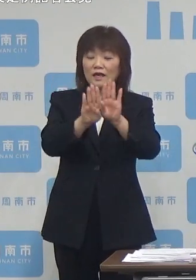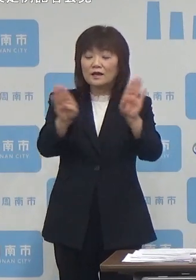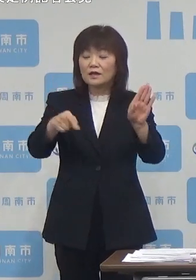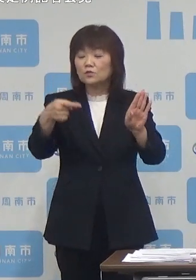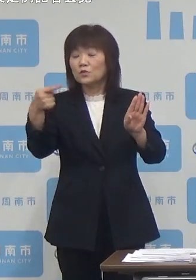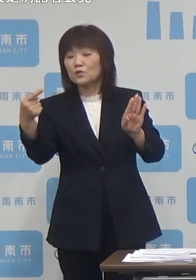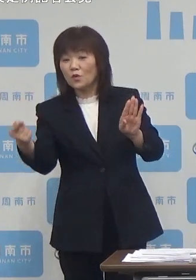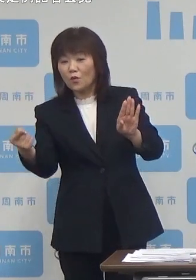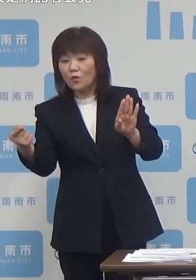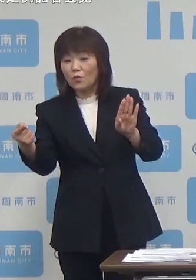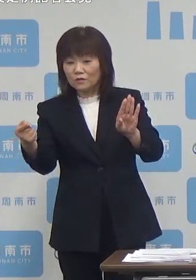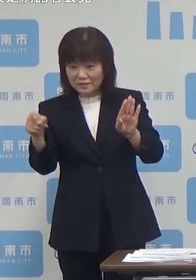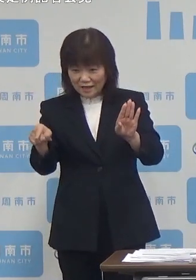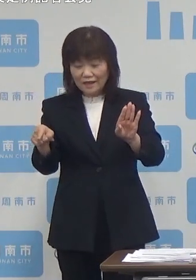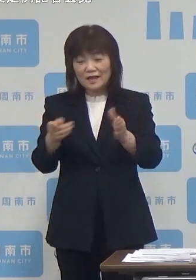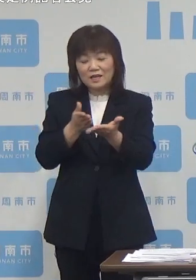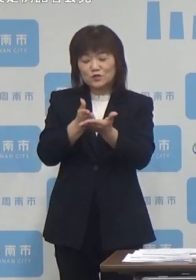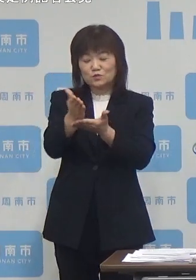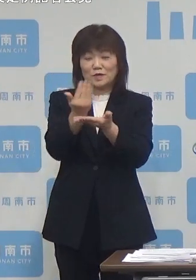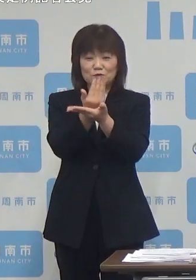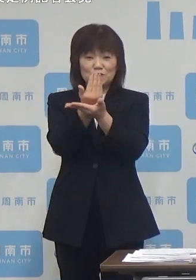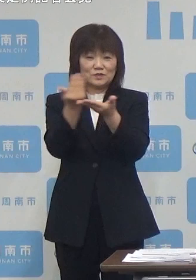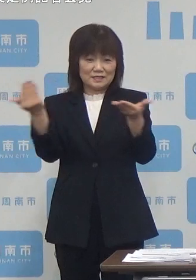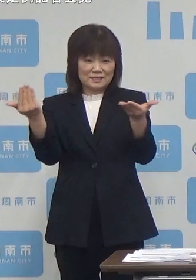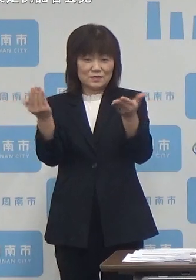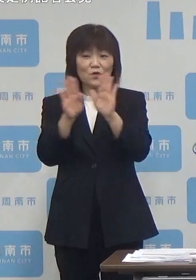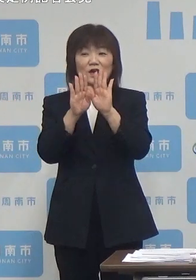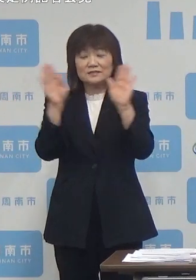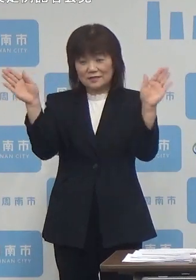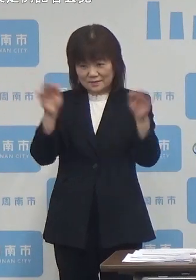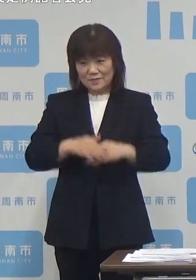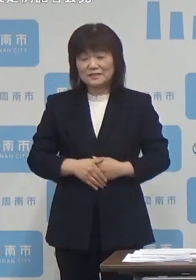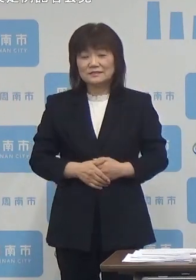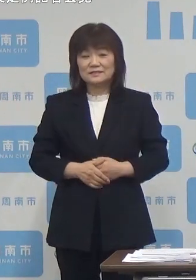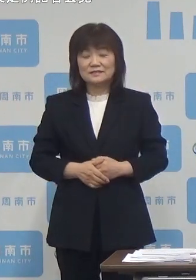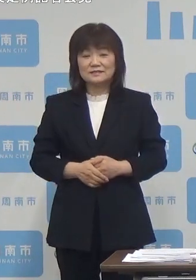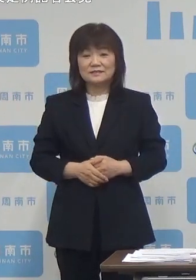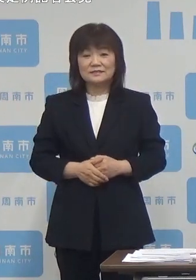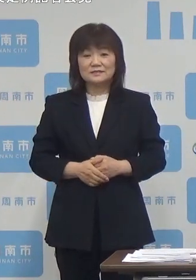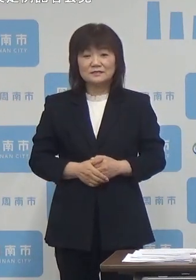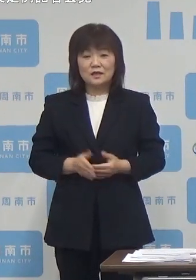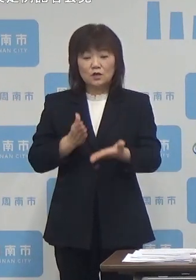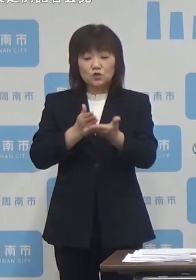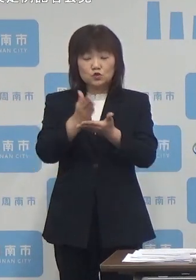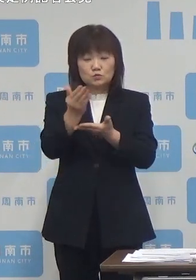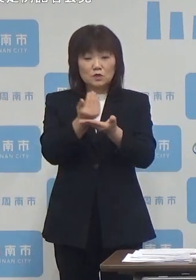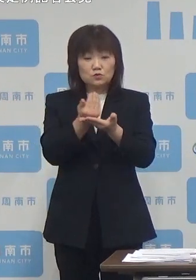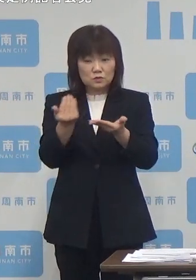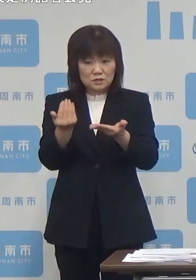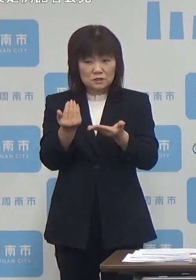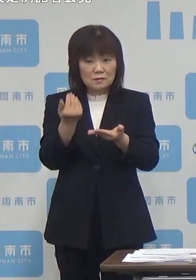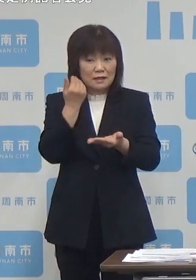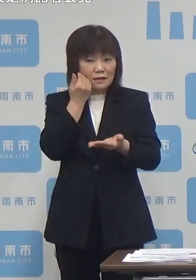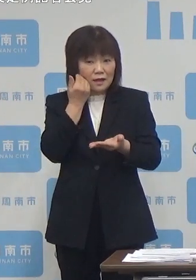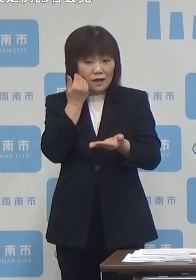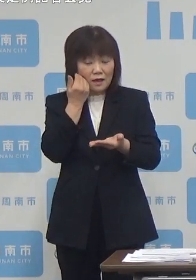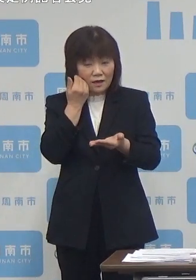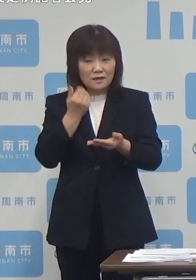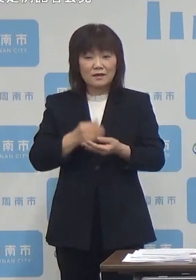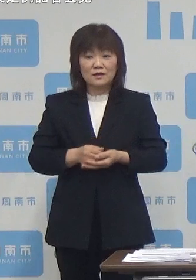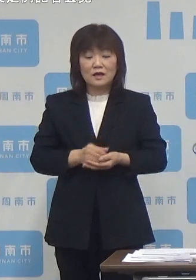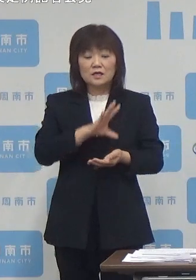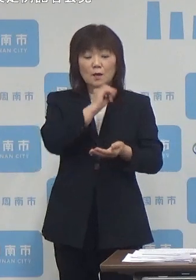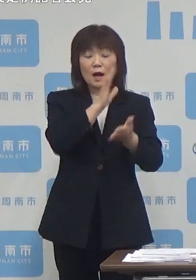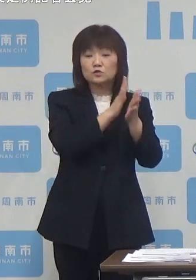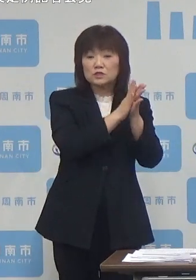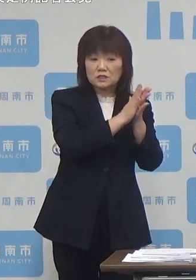ス横のピロティにおいて出発式を開催いたします。出発式には運行主体である